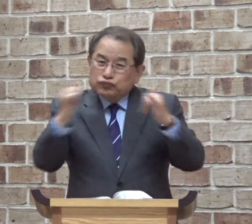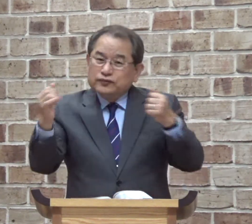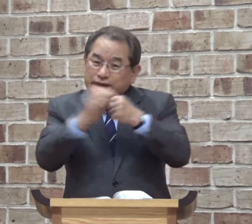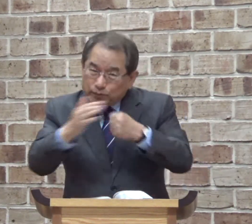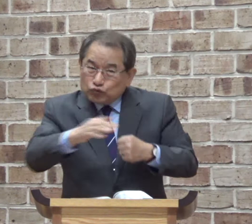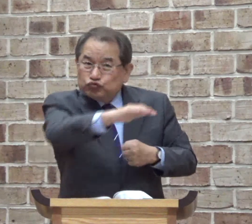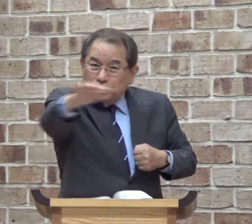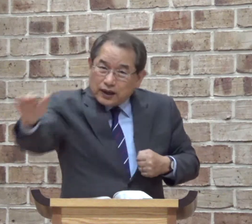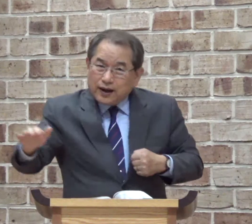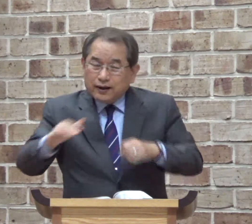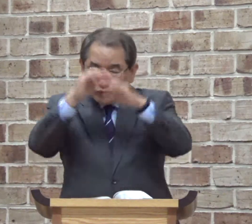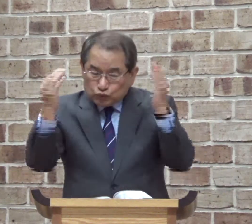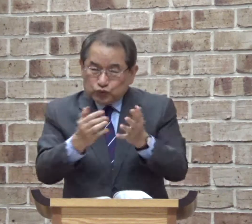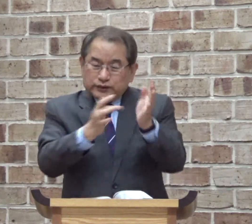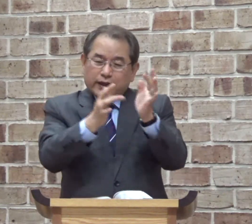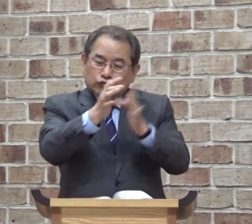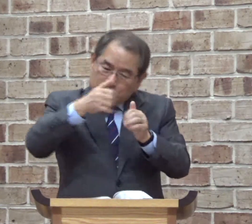마음의 평안과 기쁨이 있다 이야기합니다.